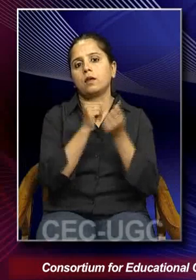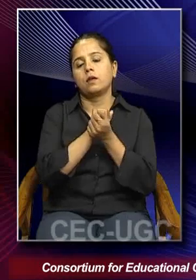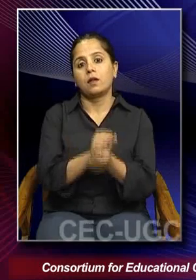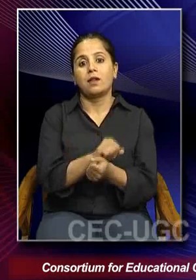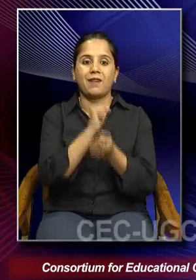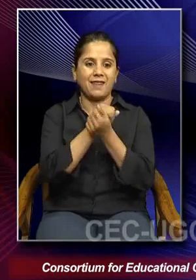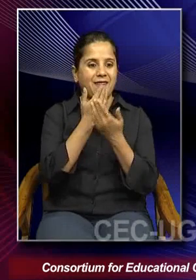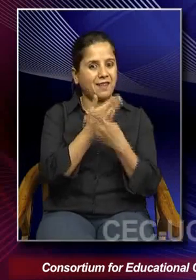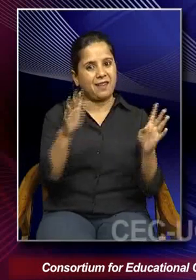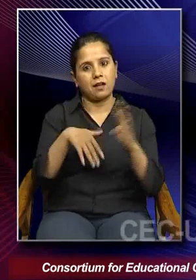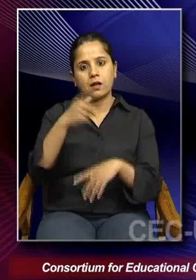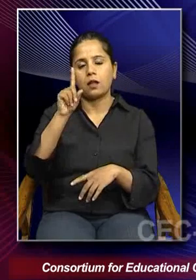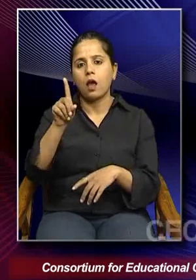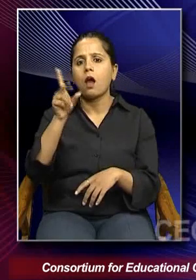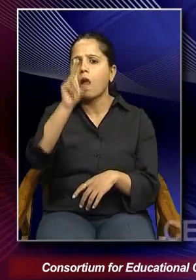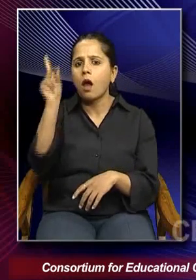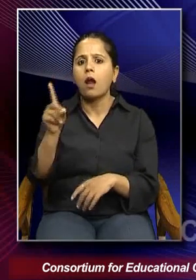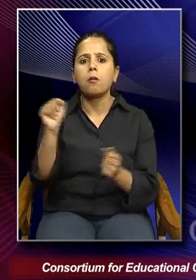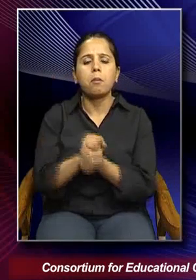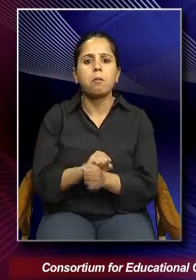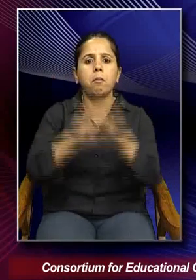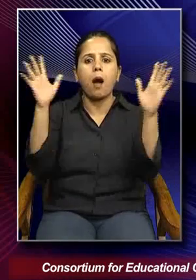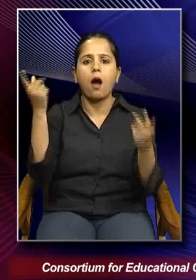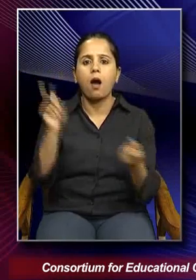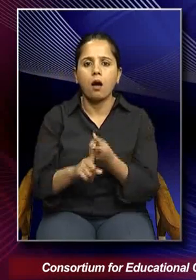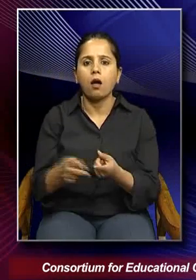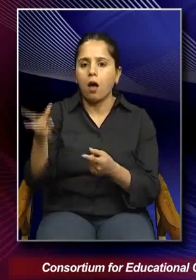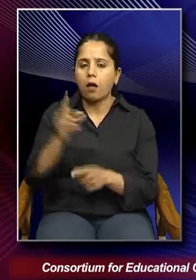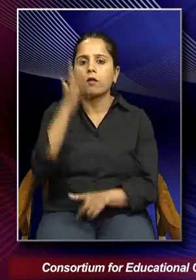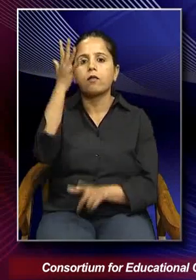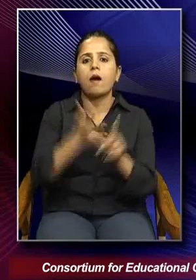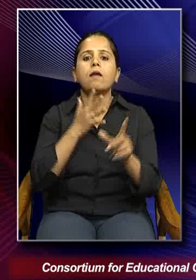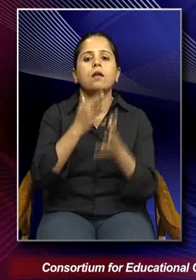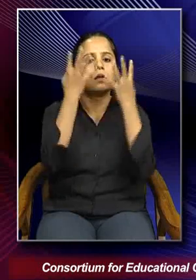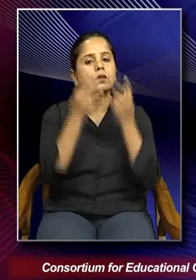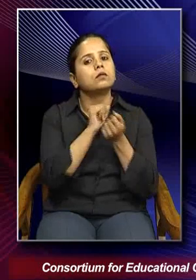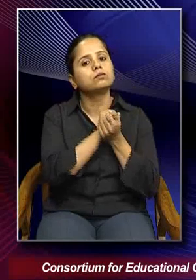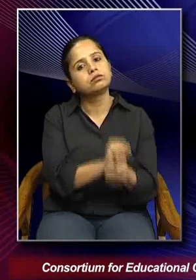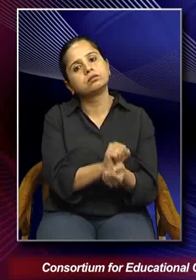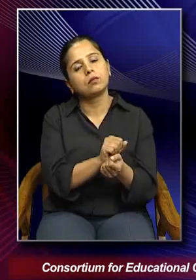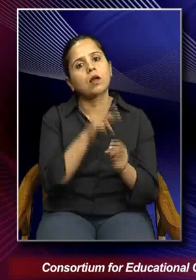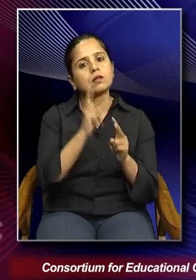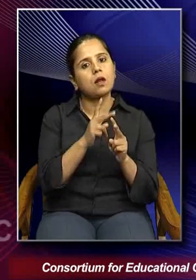तो विस्फोट संबंधी मुकदमों में फिर से 5 वर्ष की सजा हो गई